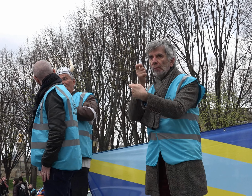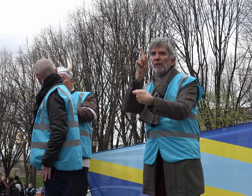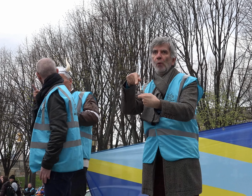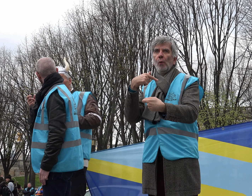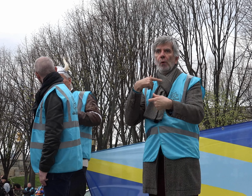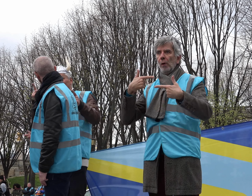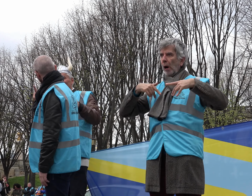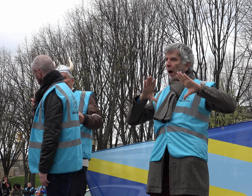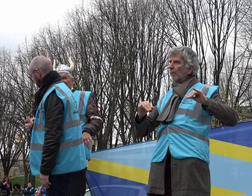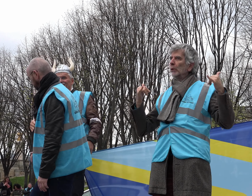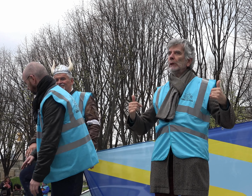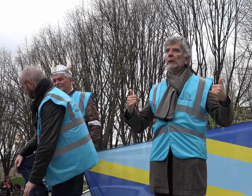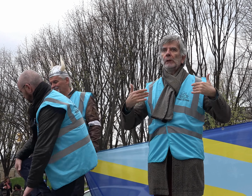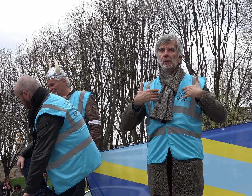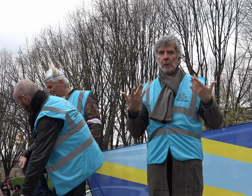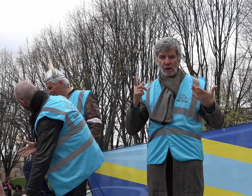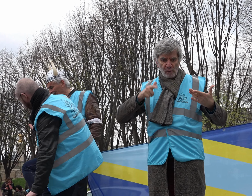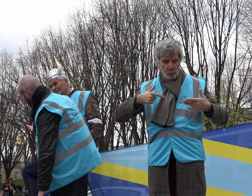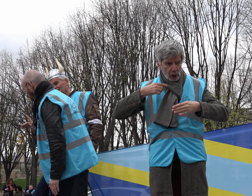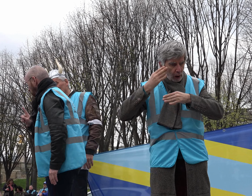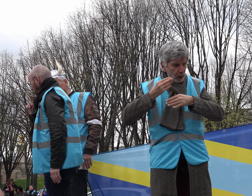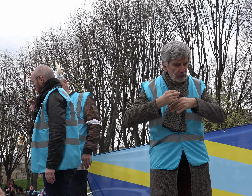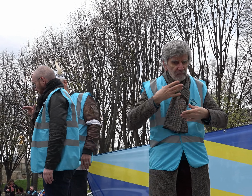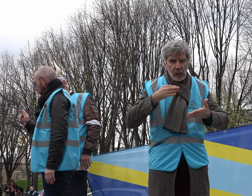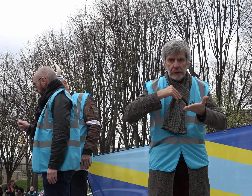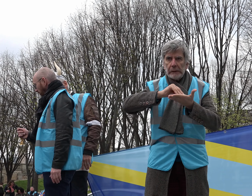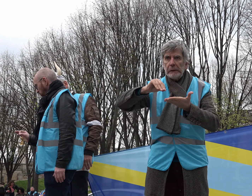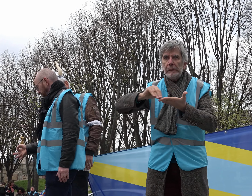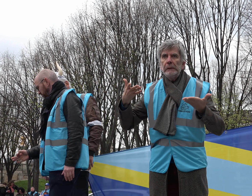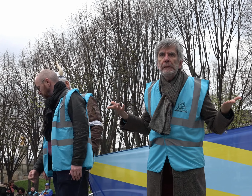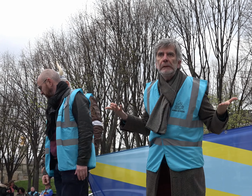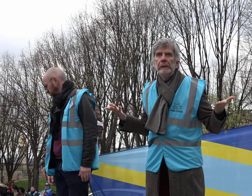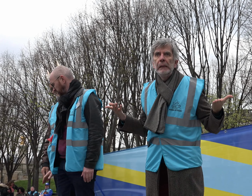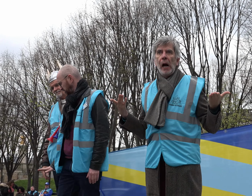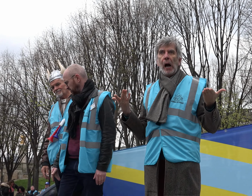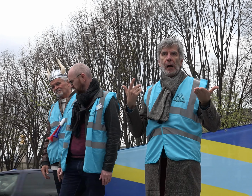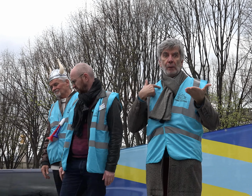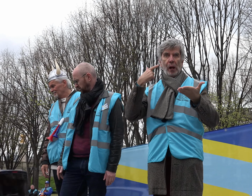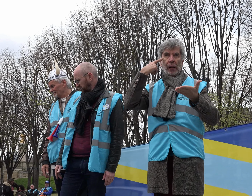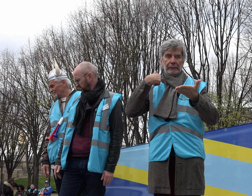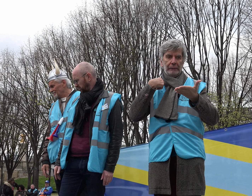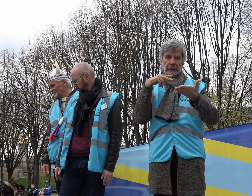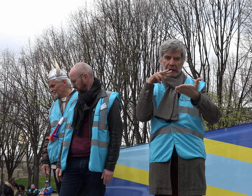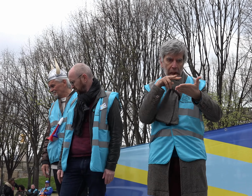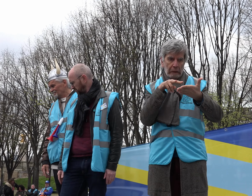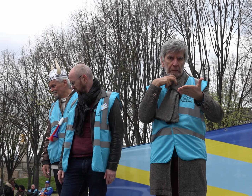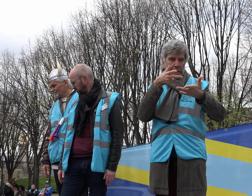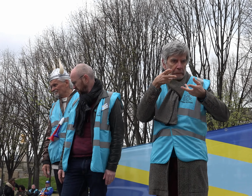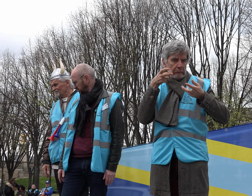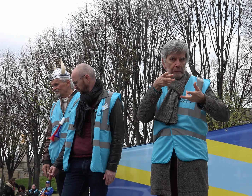Ce qui est important, c'est que j'habite ici. Il faut donc que les choses me soient adaptées. Que